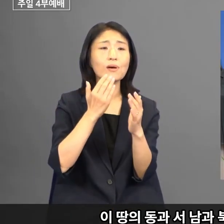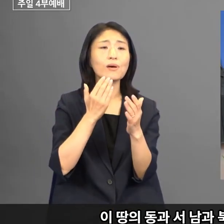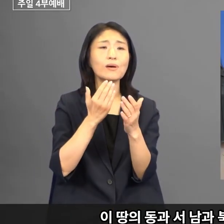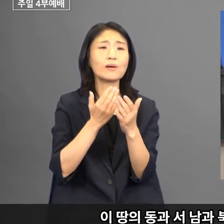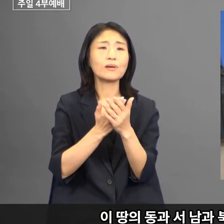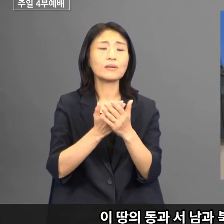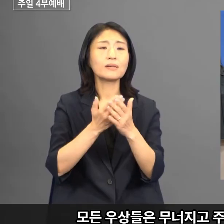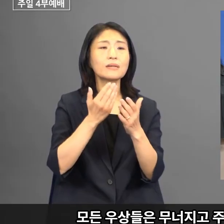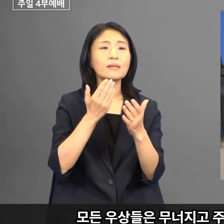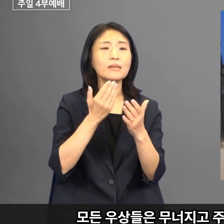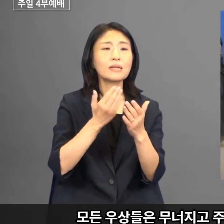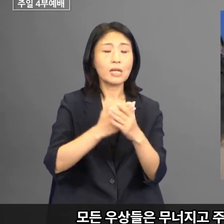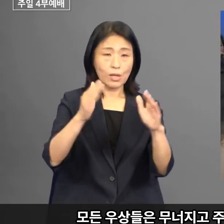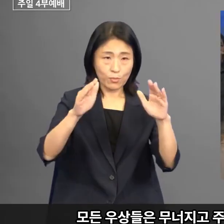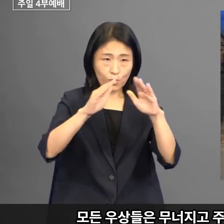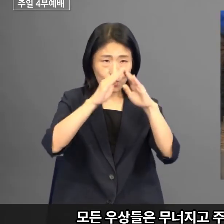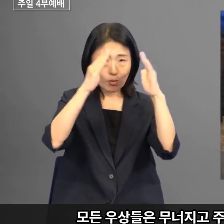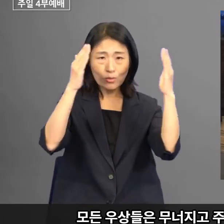용서하소서.